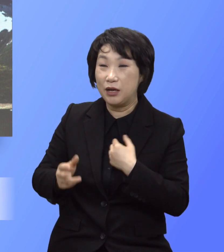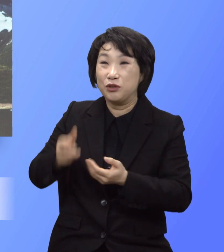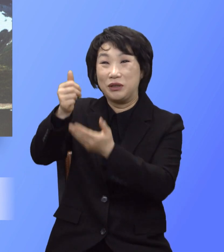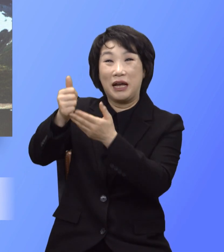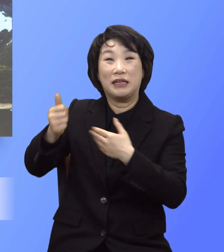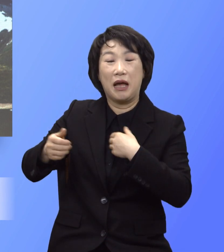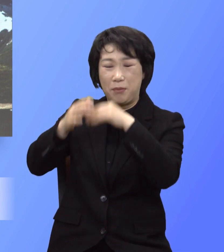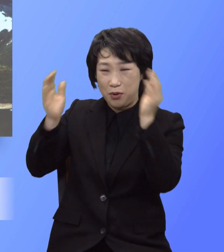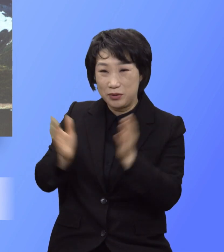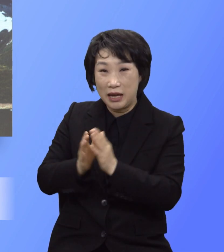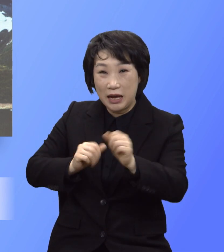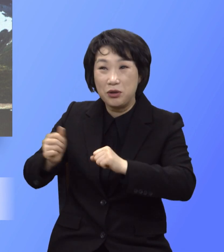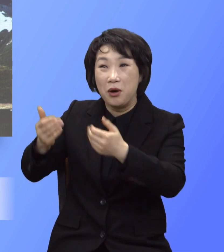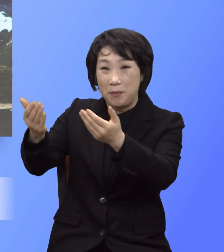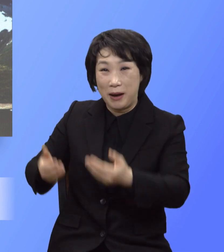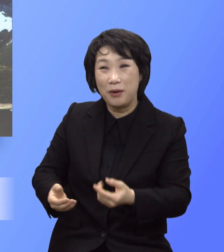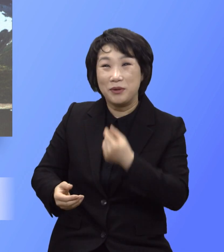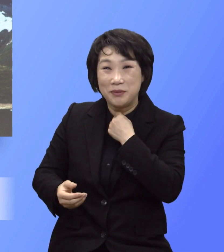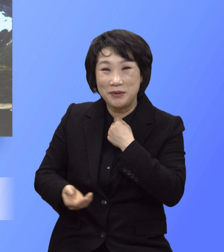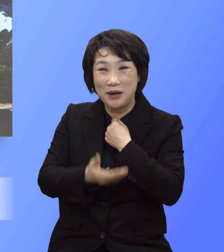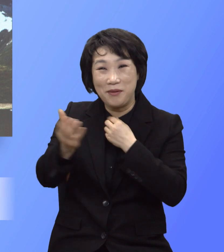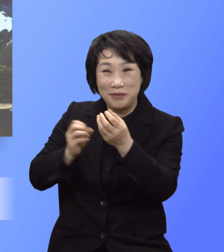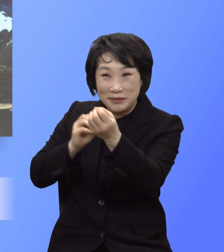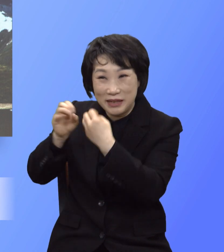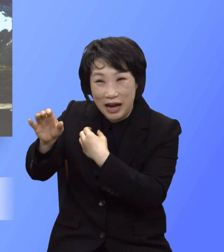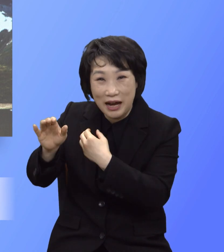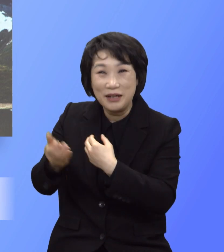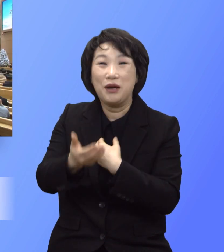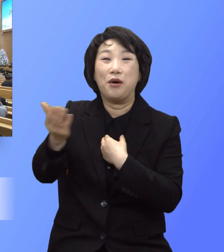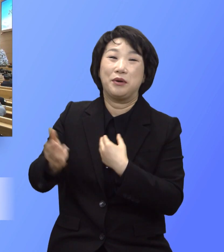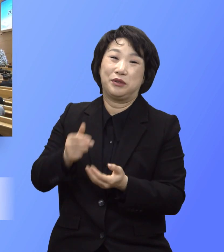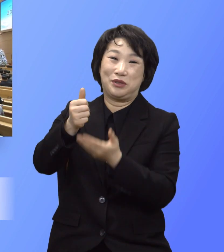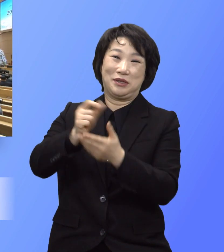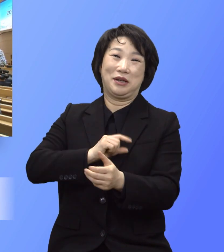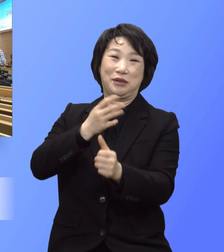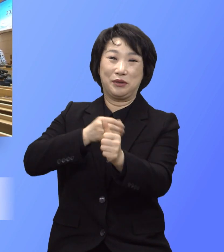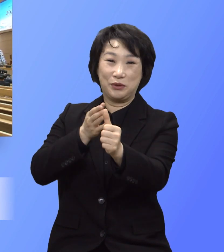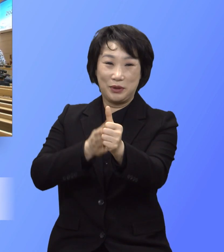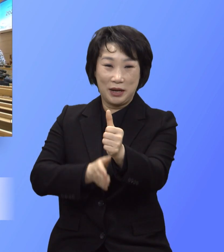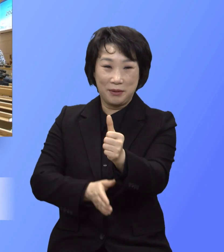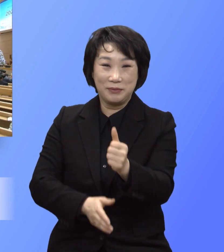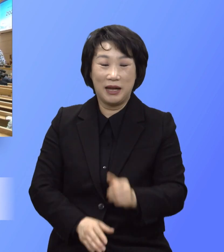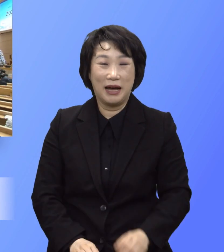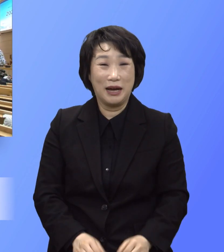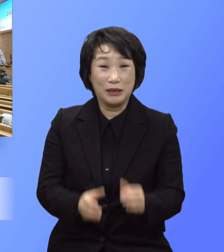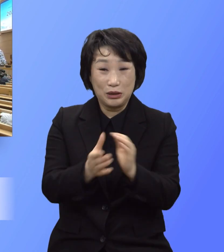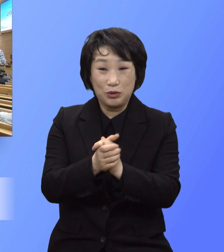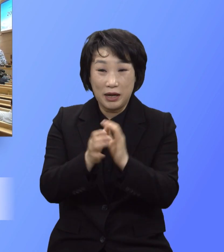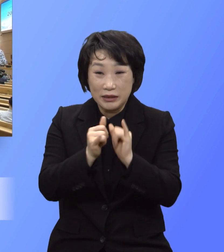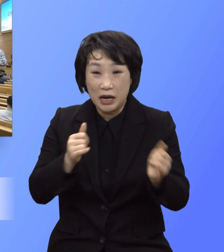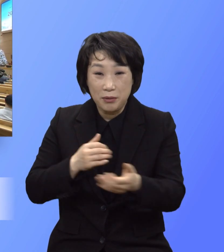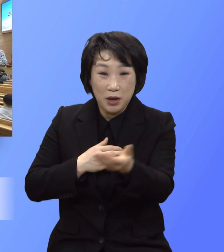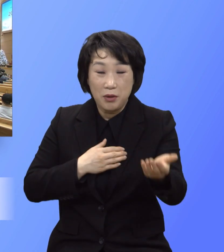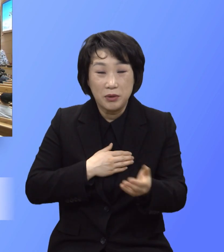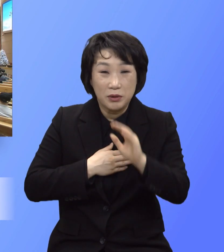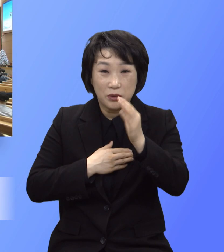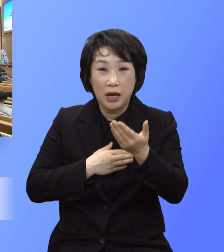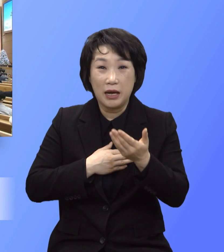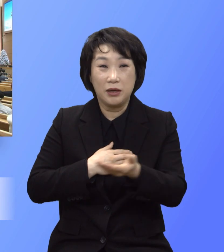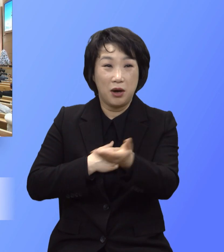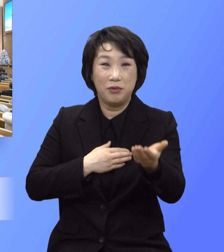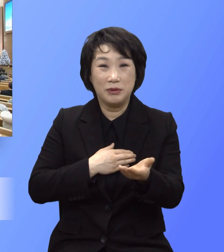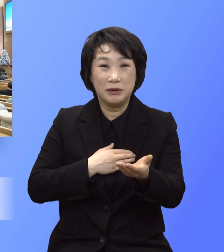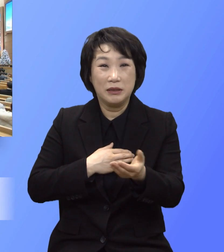여러분들의 모든 행동으로 대답하는 자가 되기를 주님의 이름으로 축원합니다. 기도하는 사람이 대답할 때